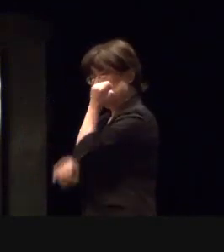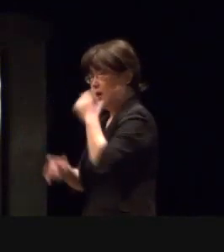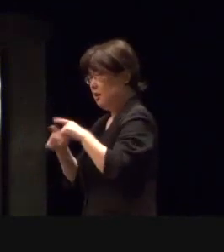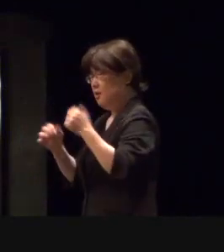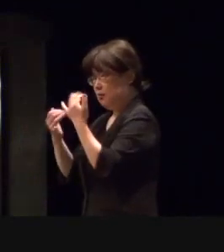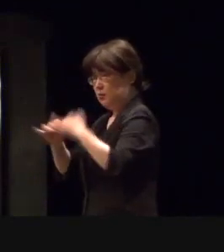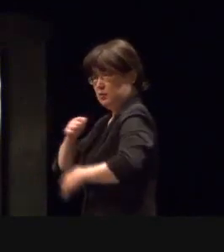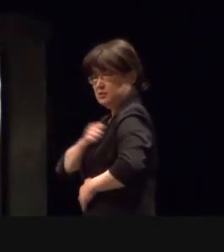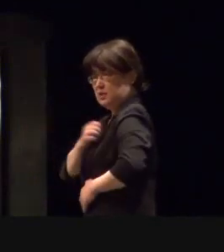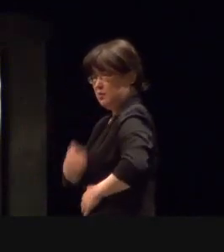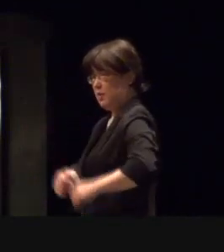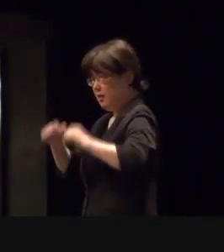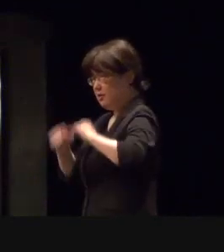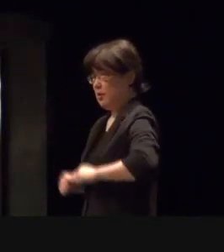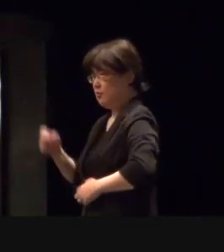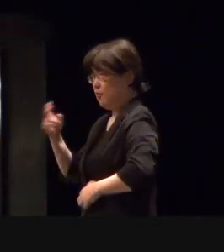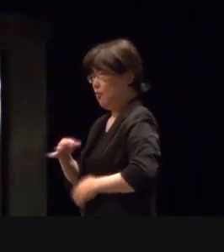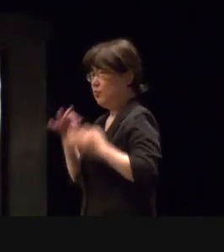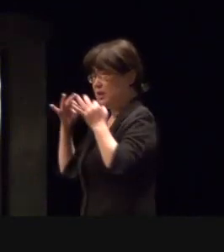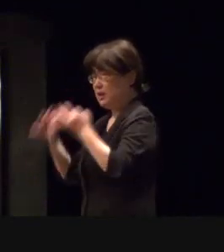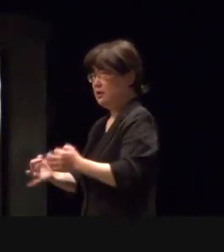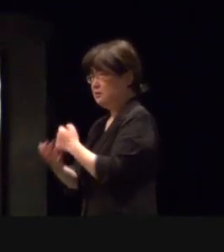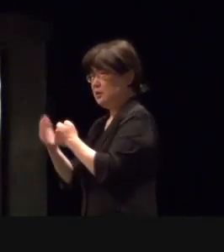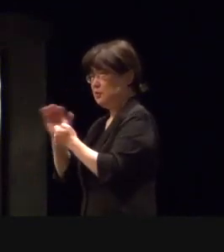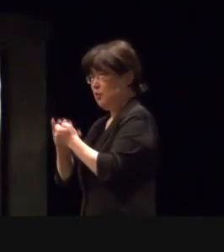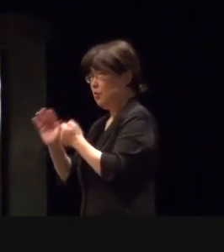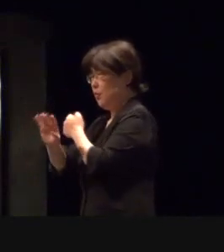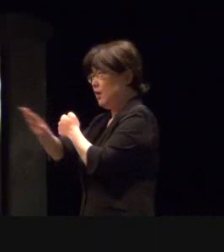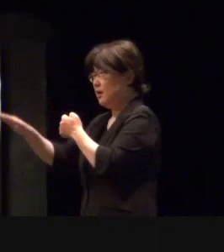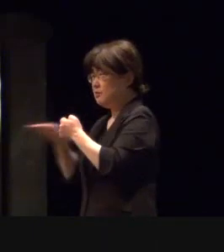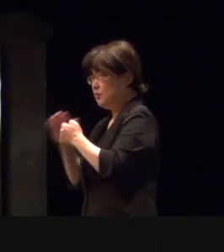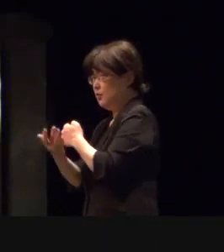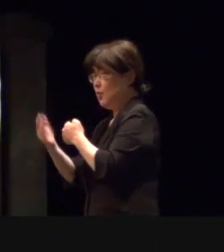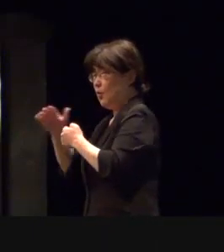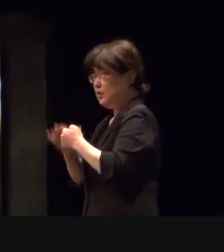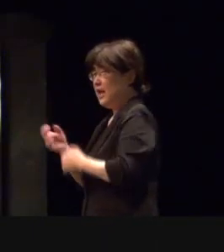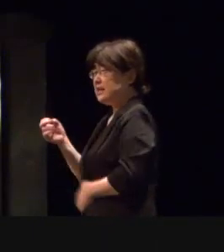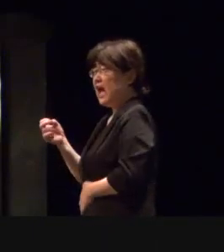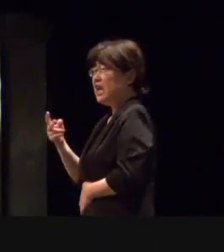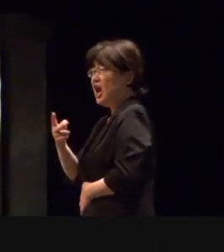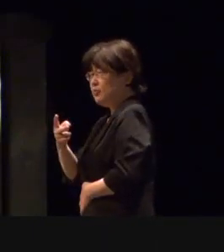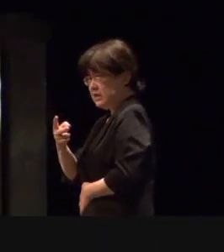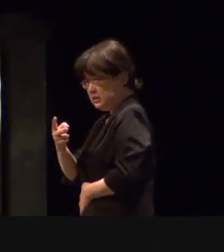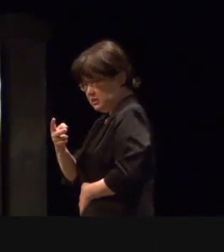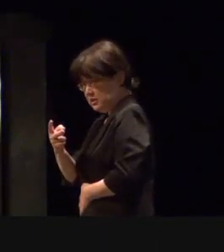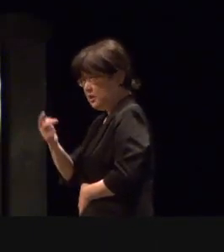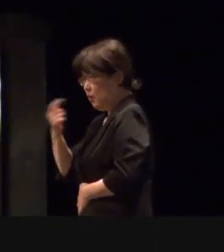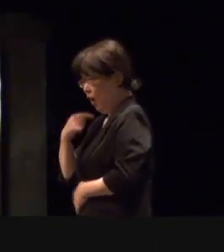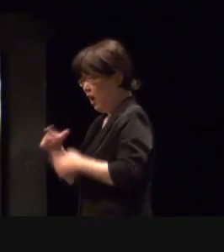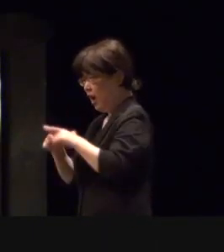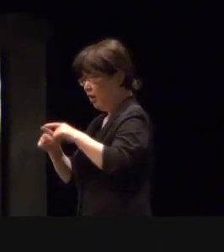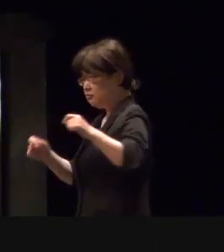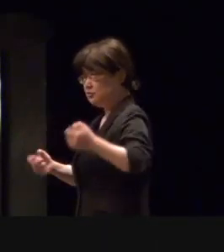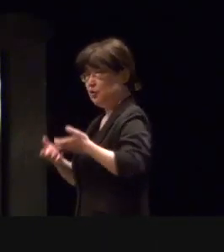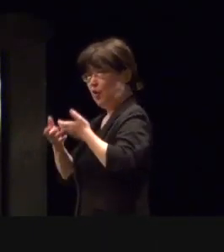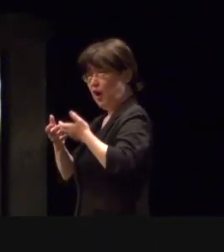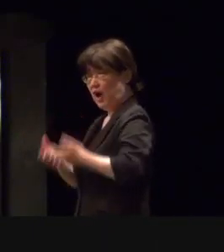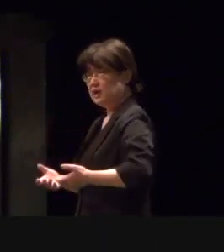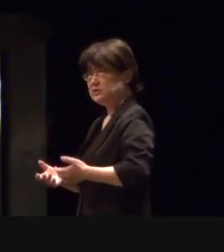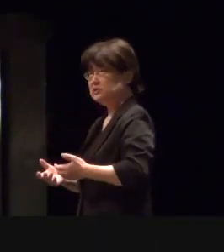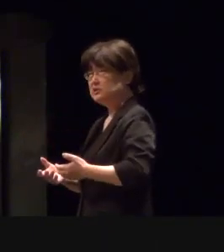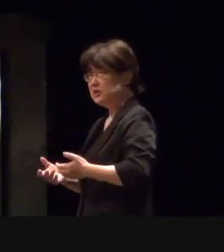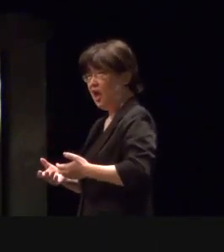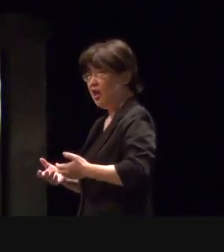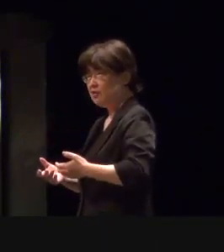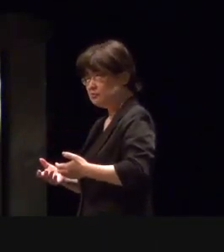の生命健康及び財産の保護、環境の保全並びに我が国の安全保障